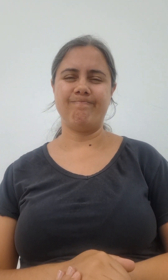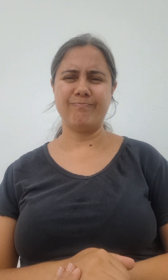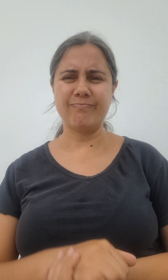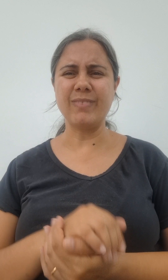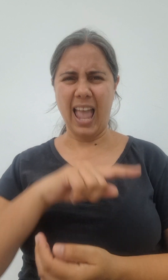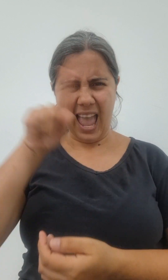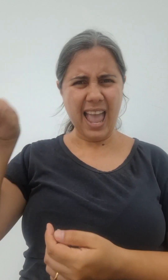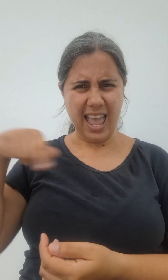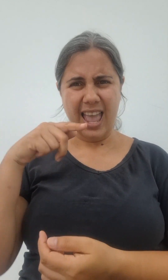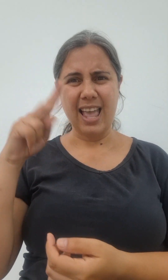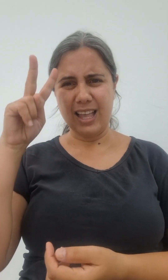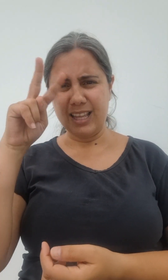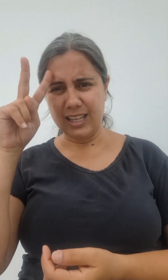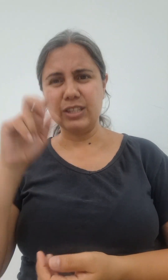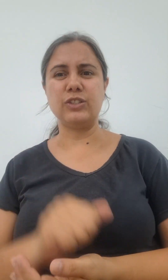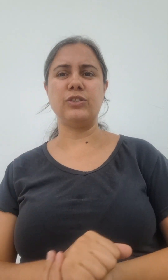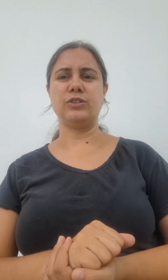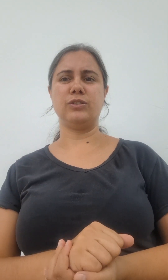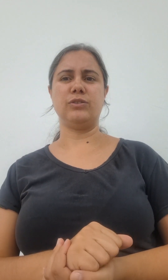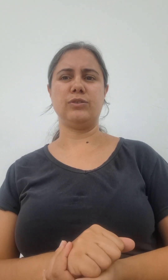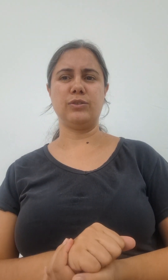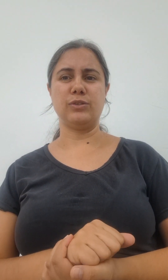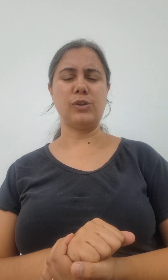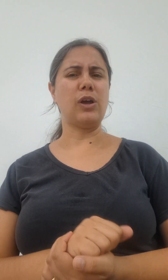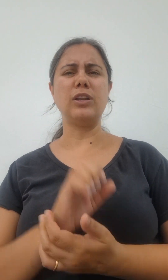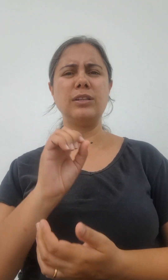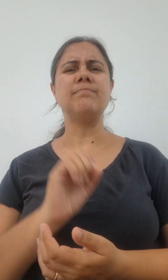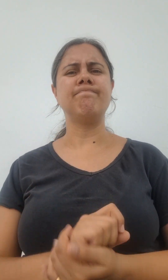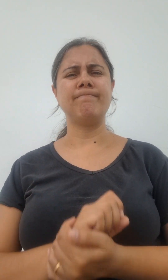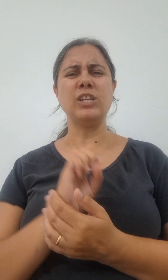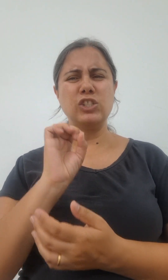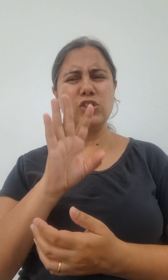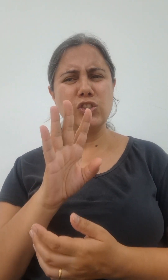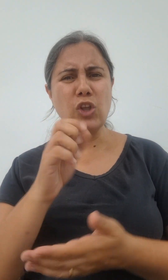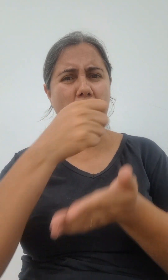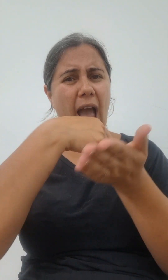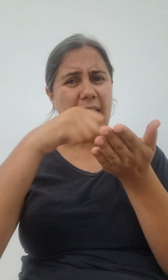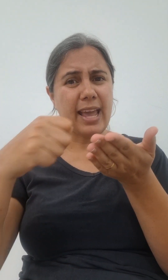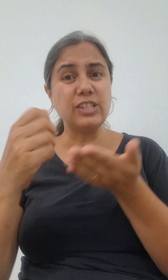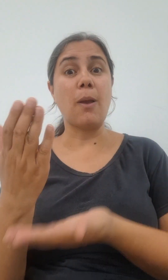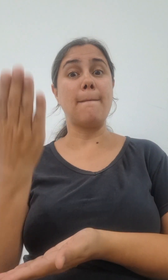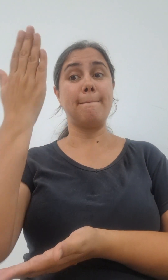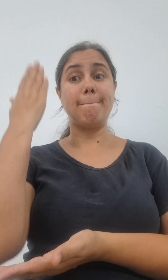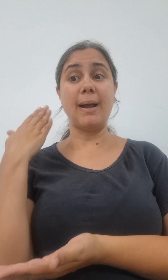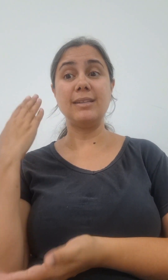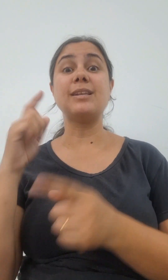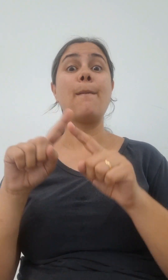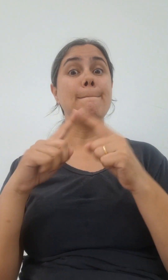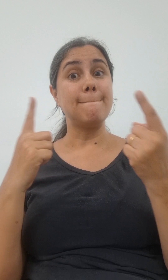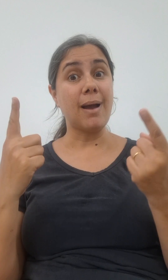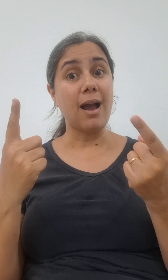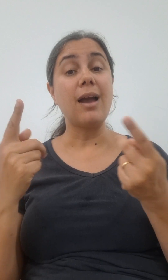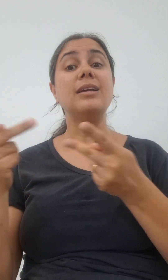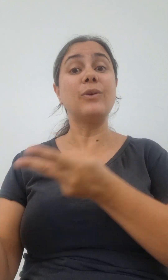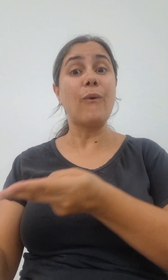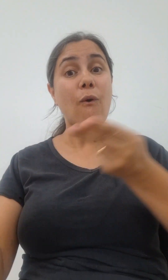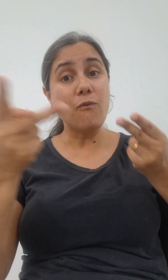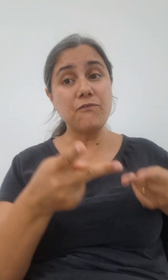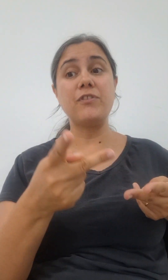juntas orando por eles. Essas histórias não são só registros do passado,